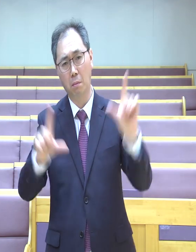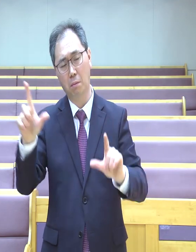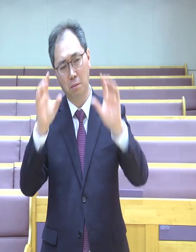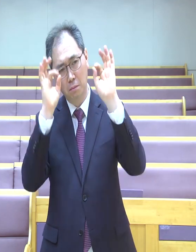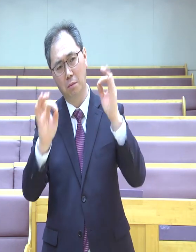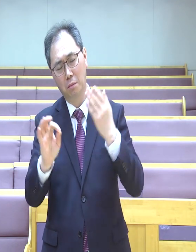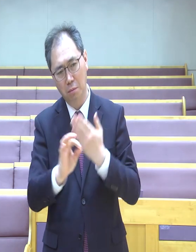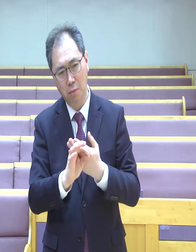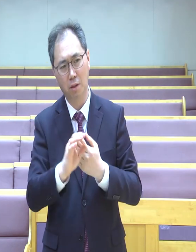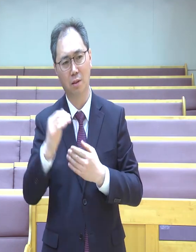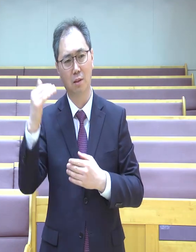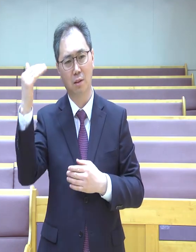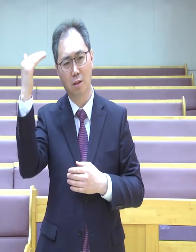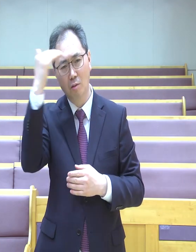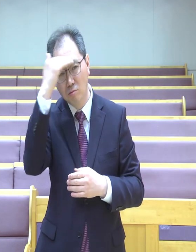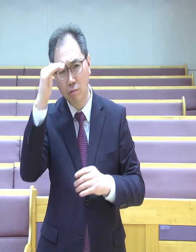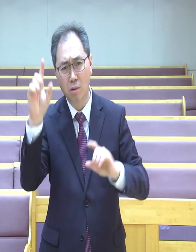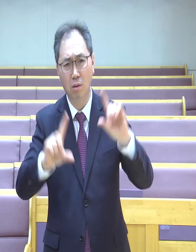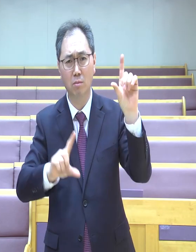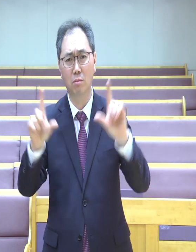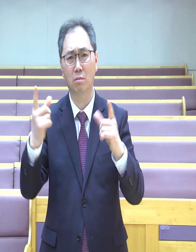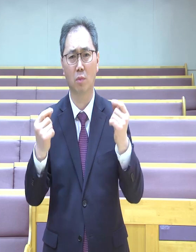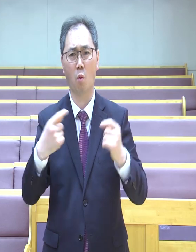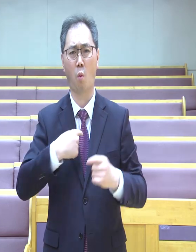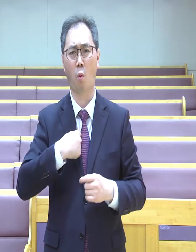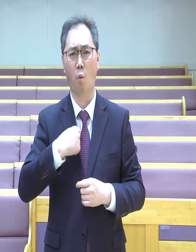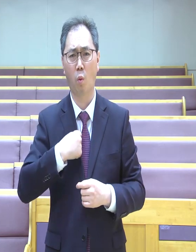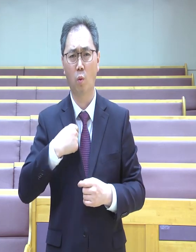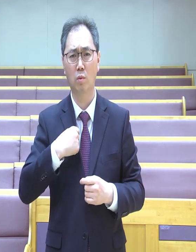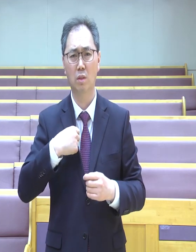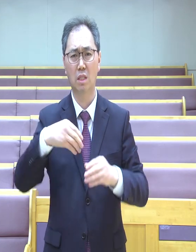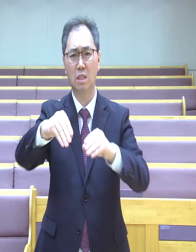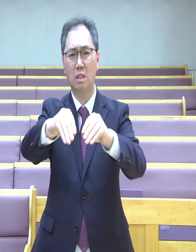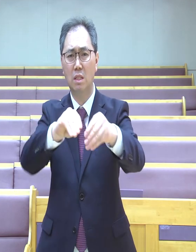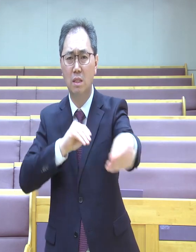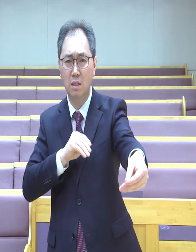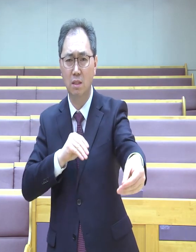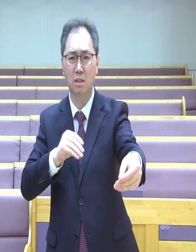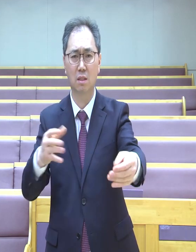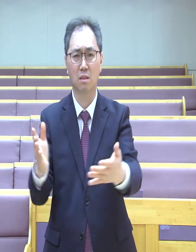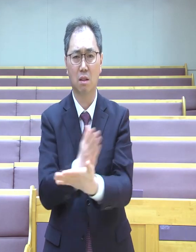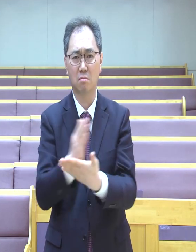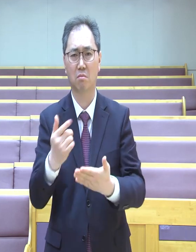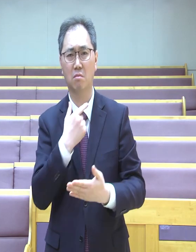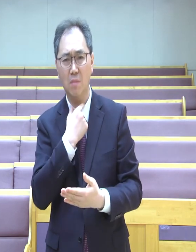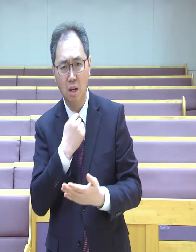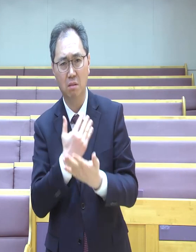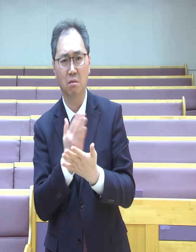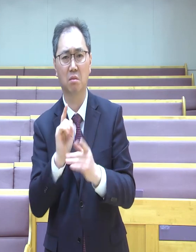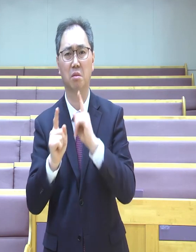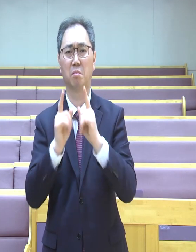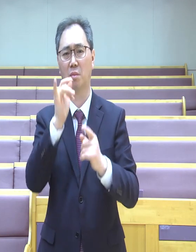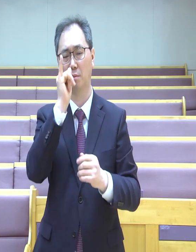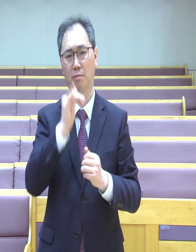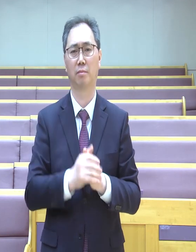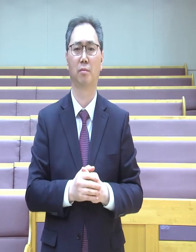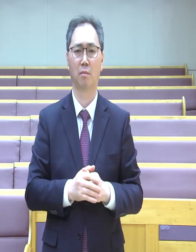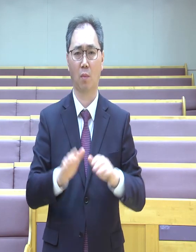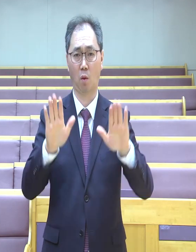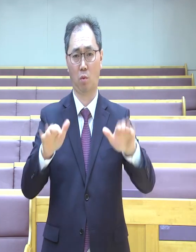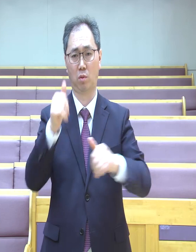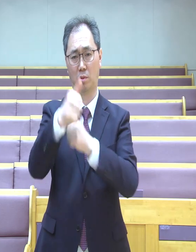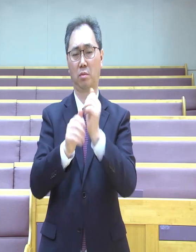행동, 어린 악동들과 같은 그런 행동을 하고 있습니다. 자, 오늘 본문